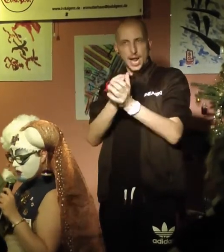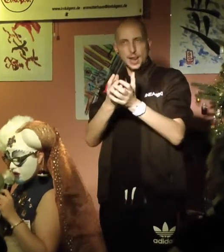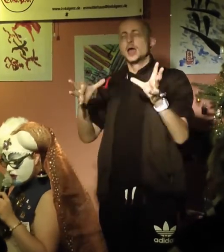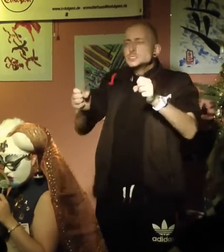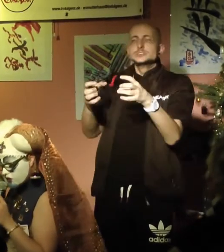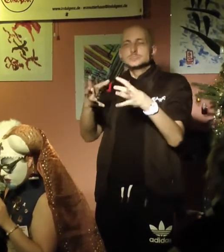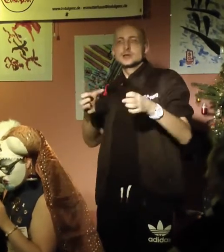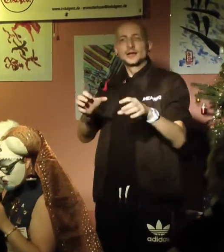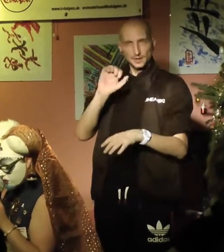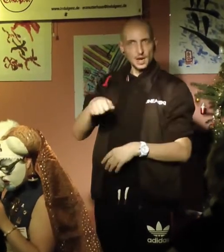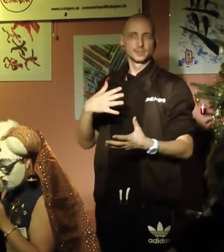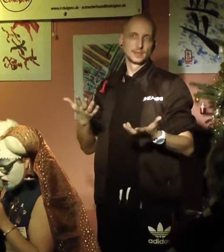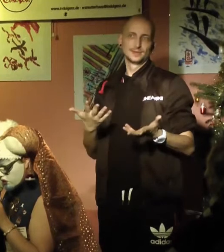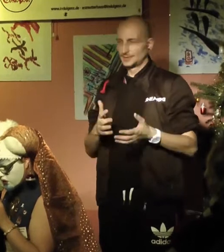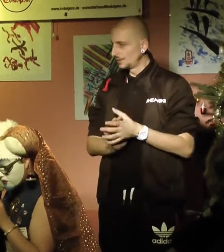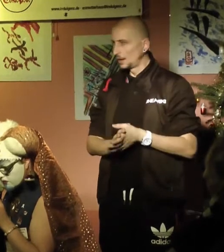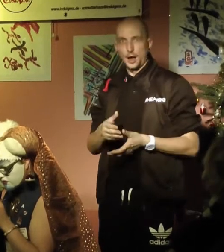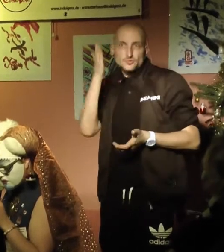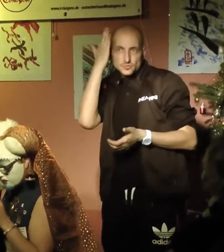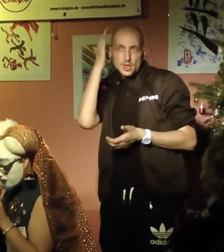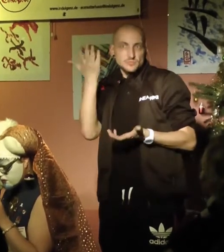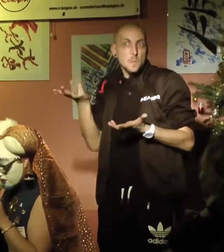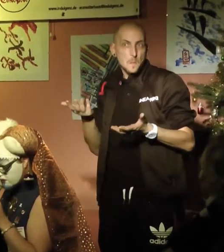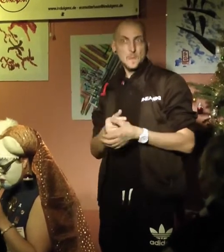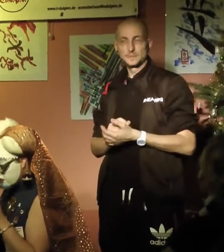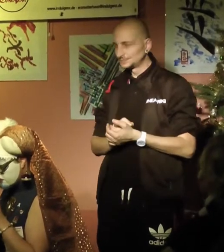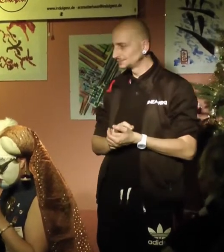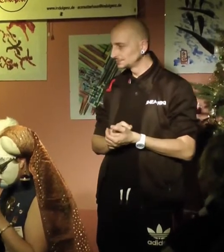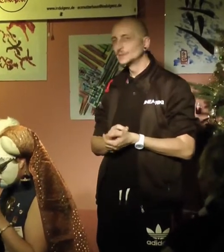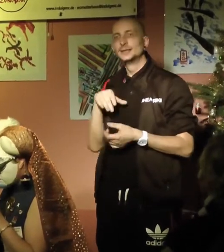Ach, sehr schön. Ach, sehr schön. Mensch, du kennst dich ja aus hier.